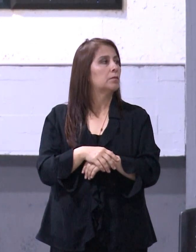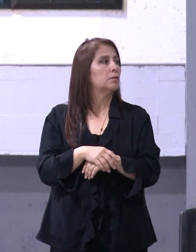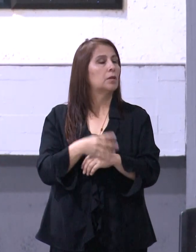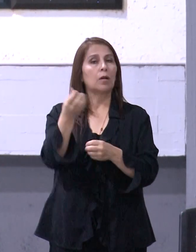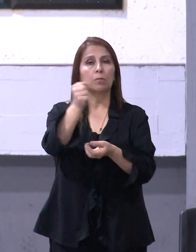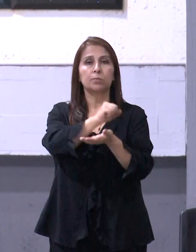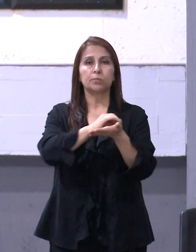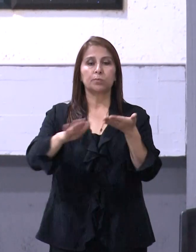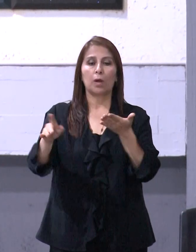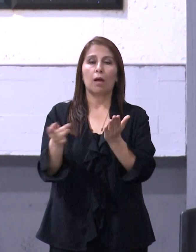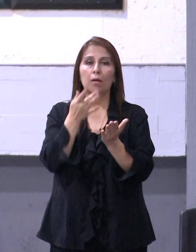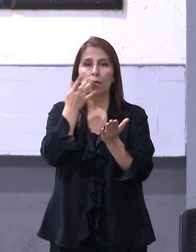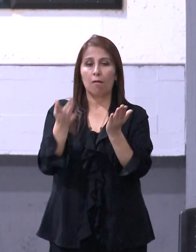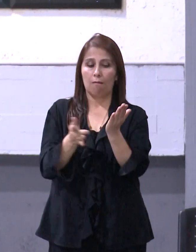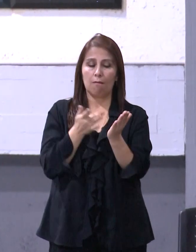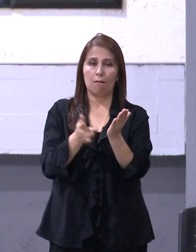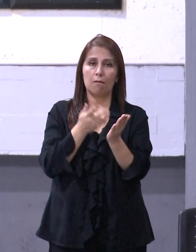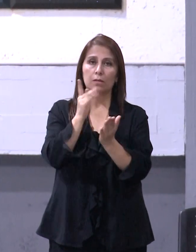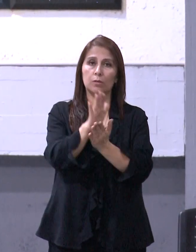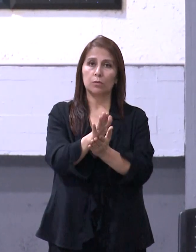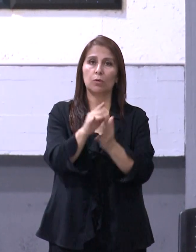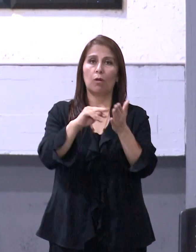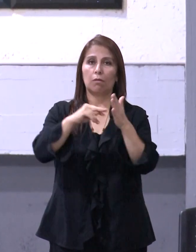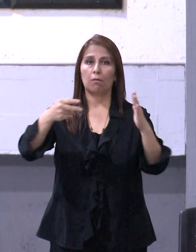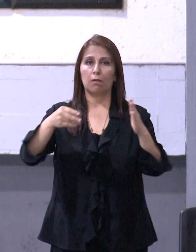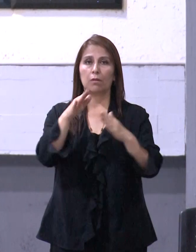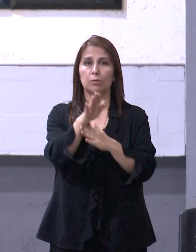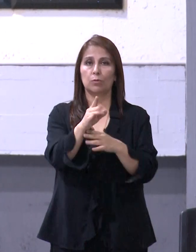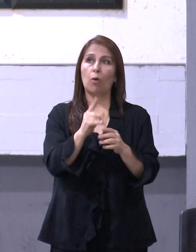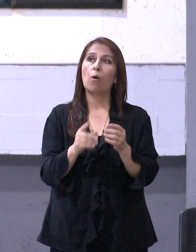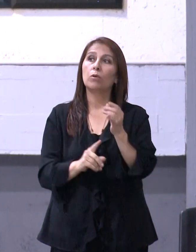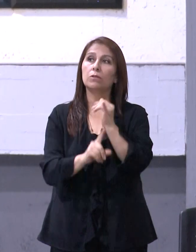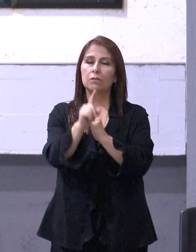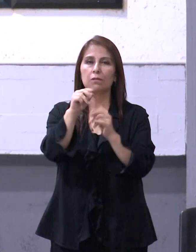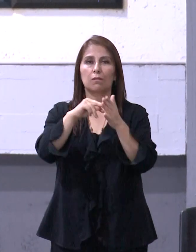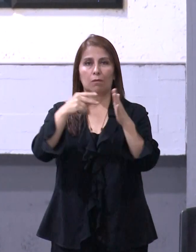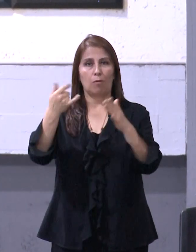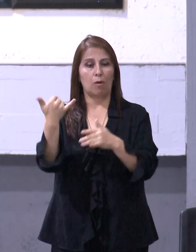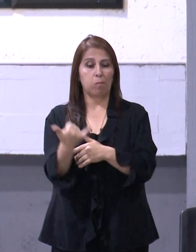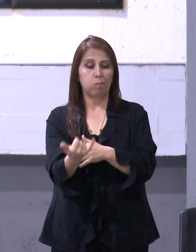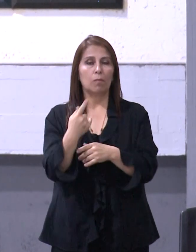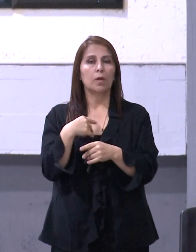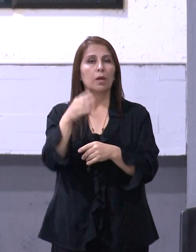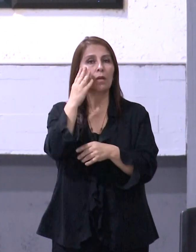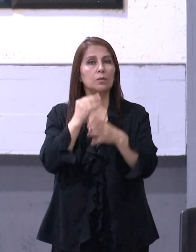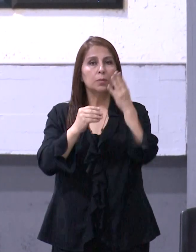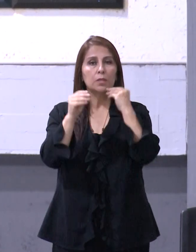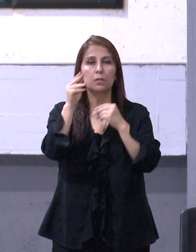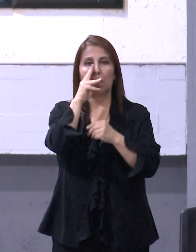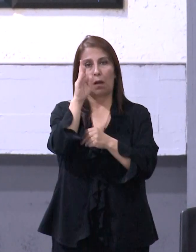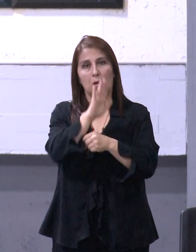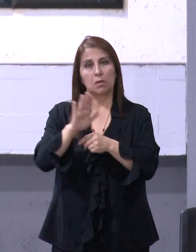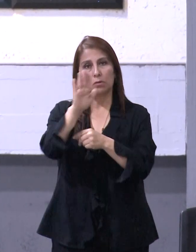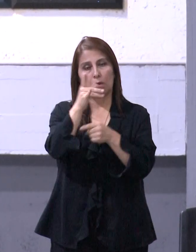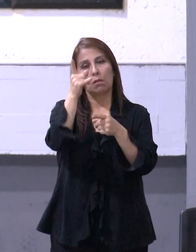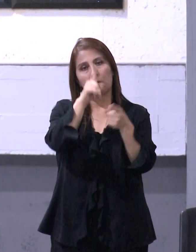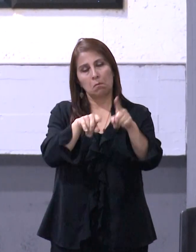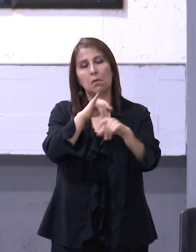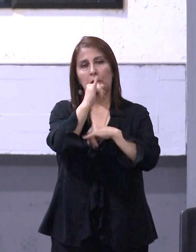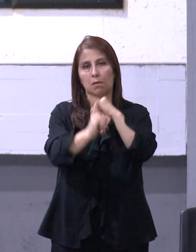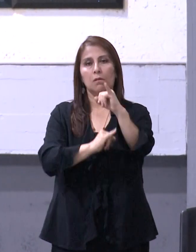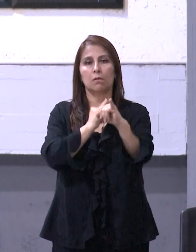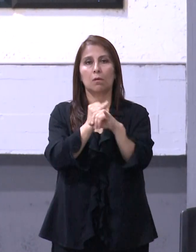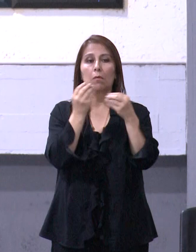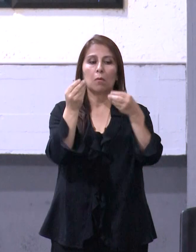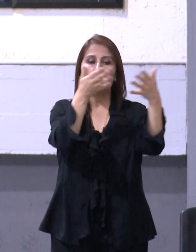la revista technet y sistema y dídac sis de la facultad de ciencia tecnología en experiencia y publicaciones nacionales e internacionales en el área de